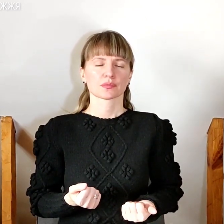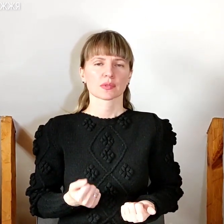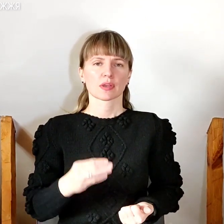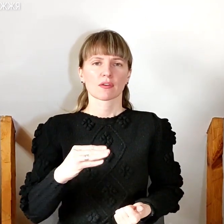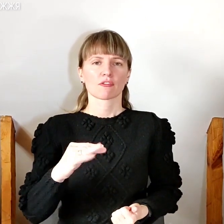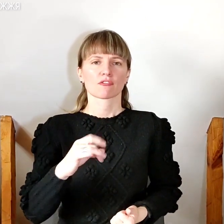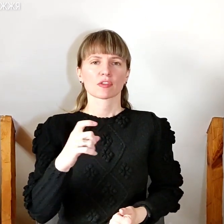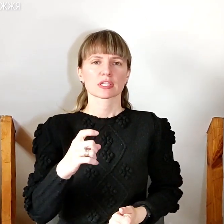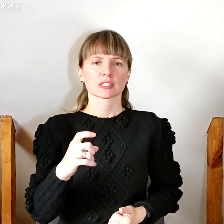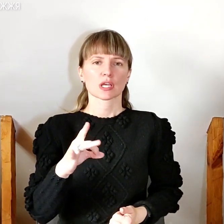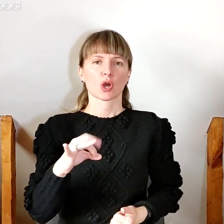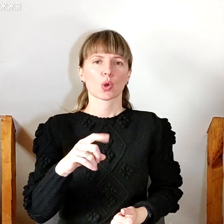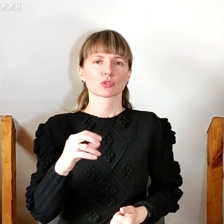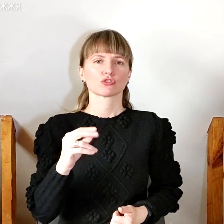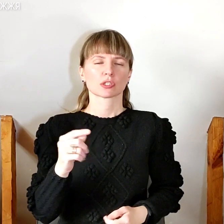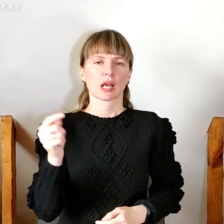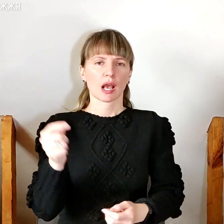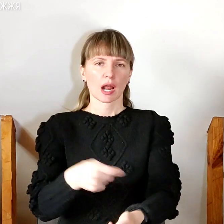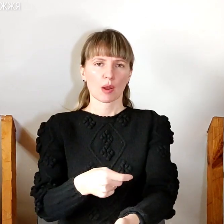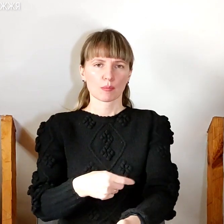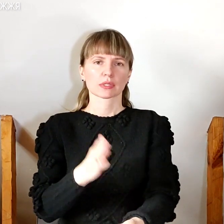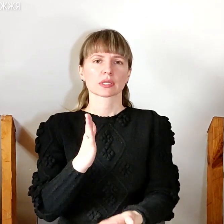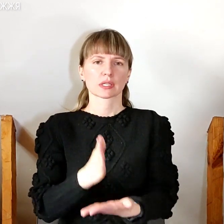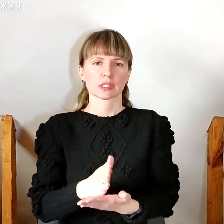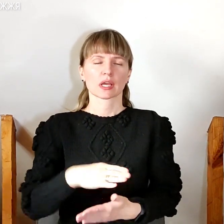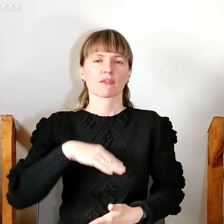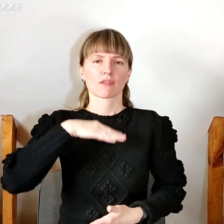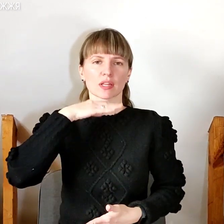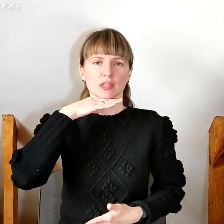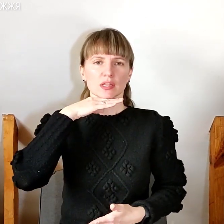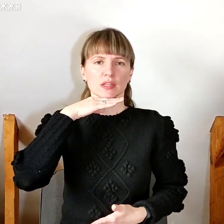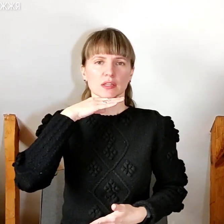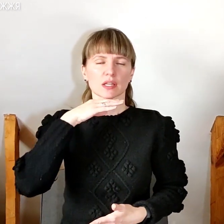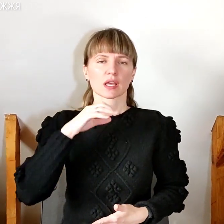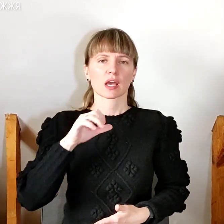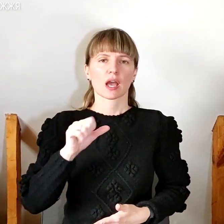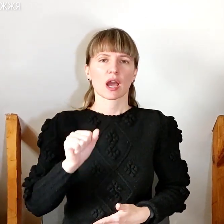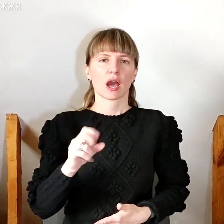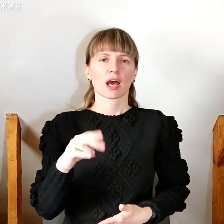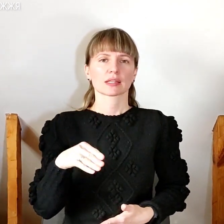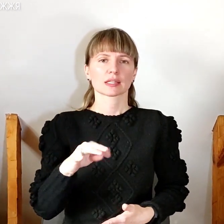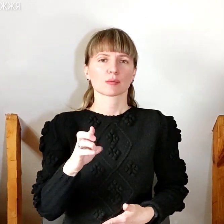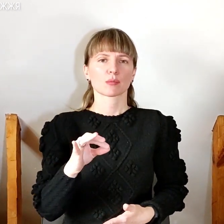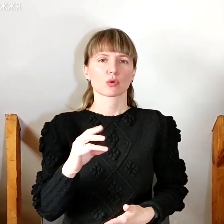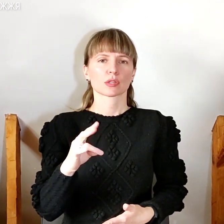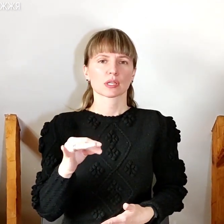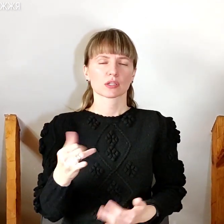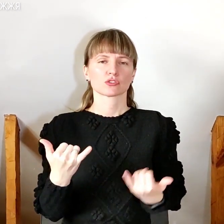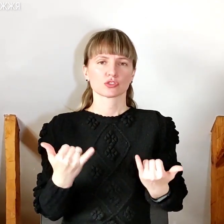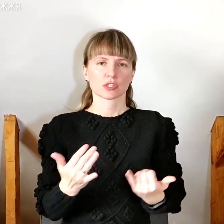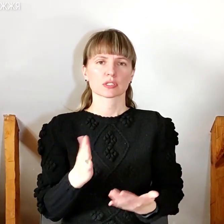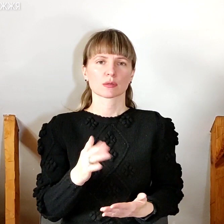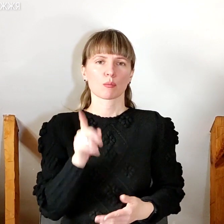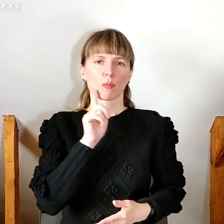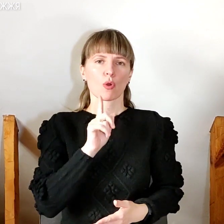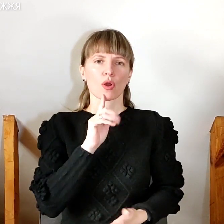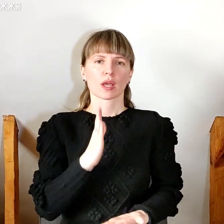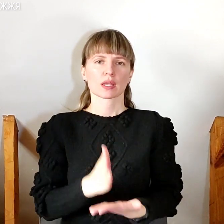Фізросчини, крапельниці є, хватає, антибіотики, зараз на цей час є. Може, якісь